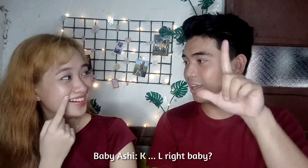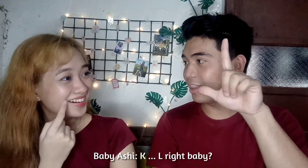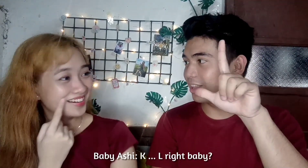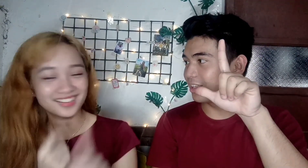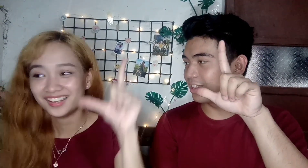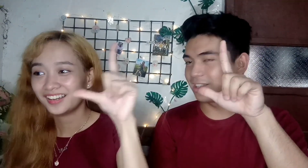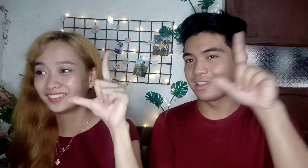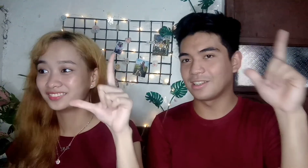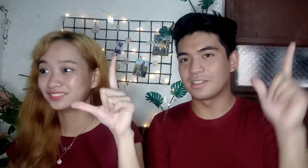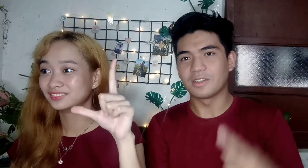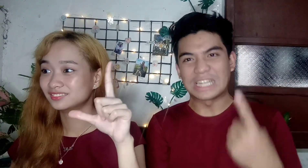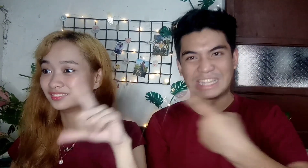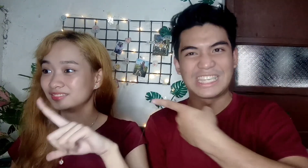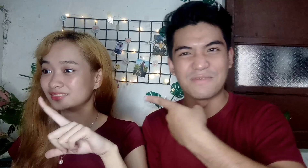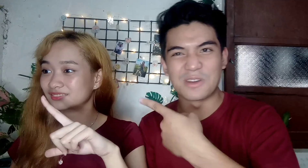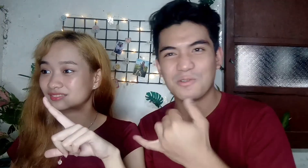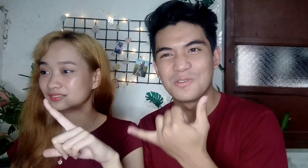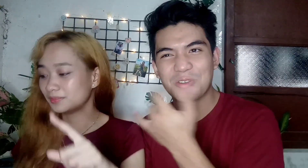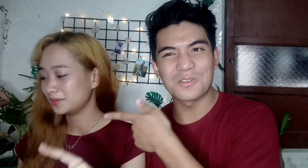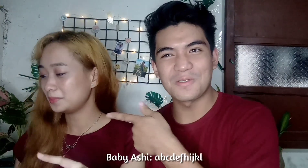L. Di marunong to.